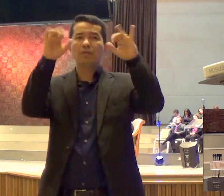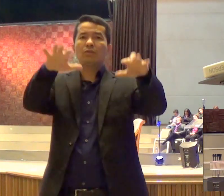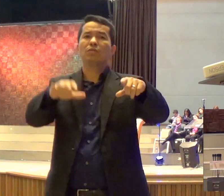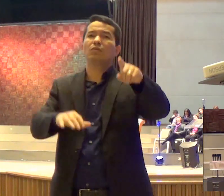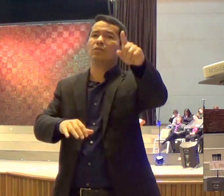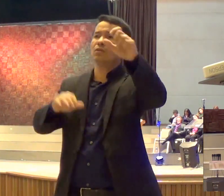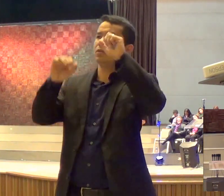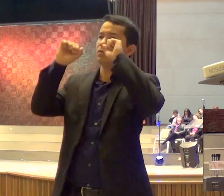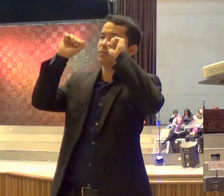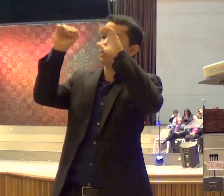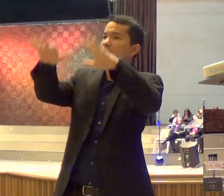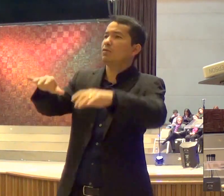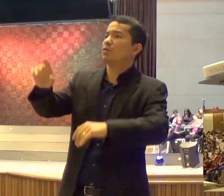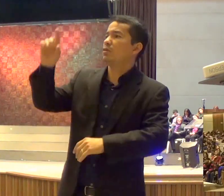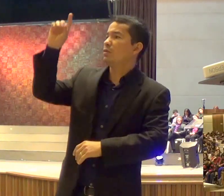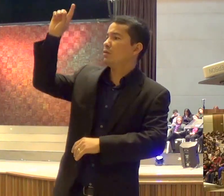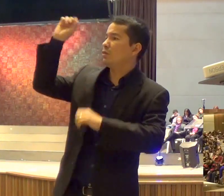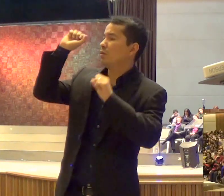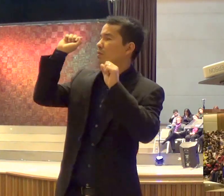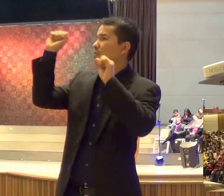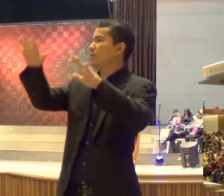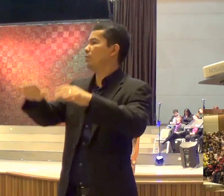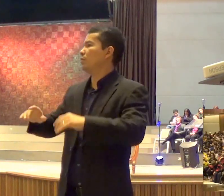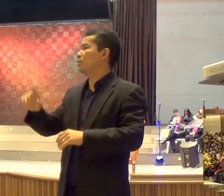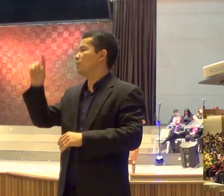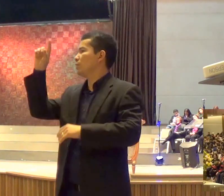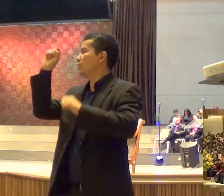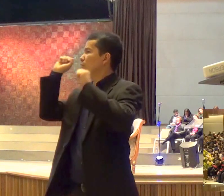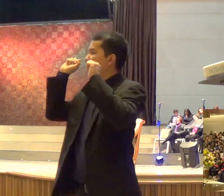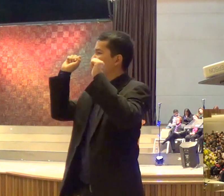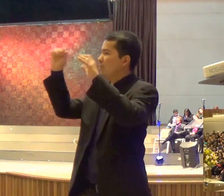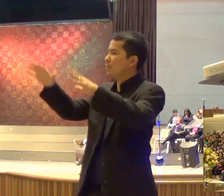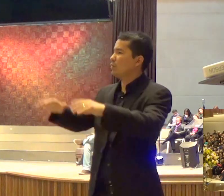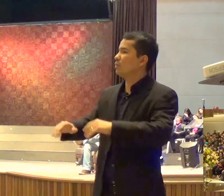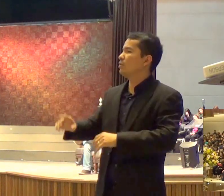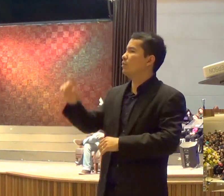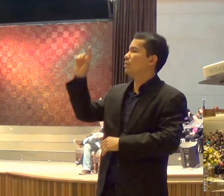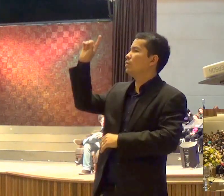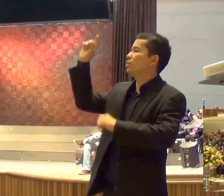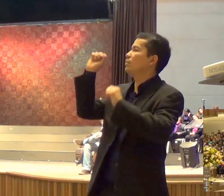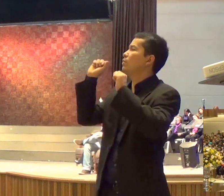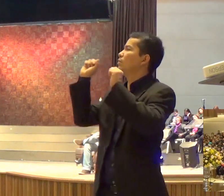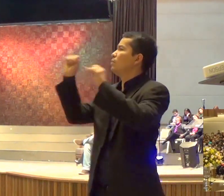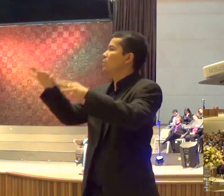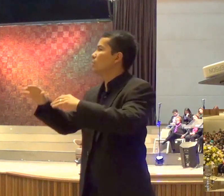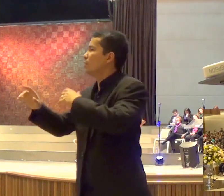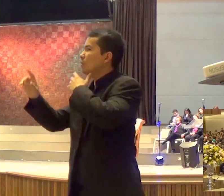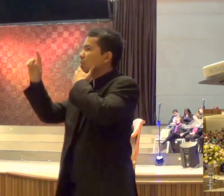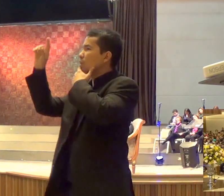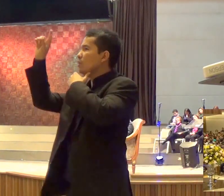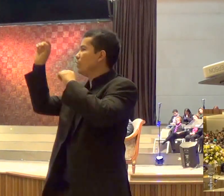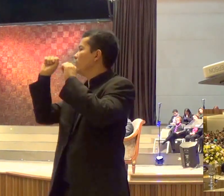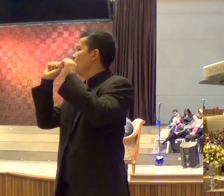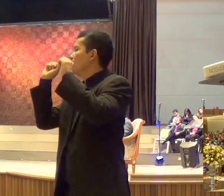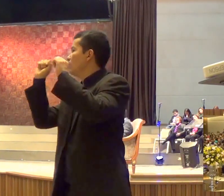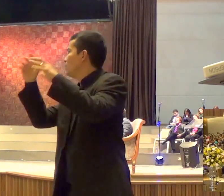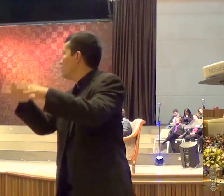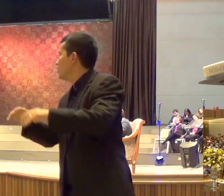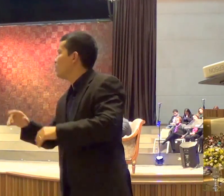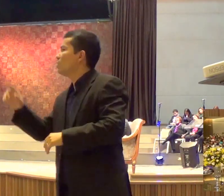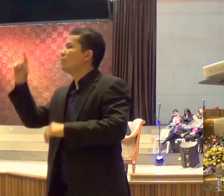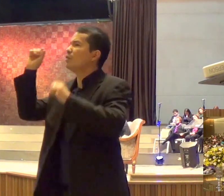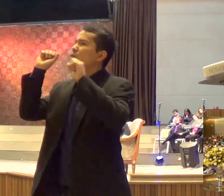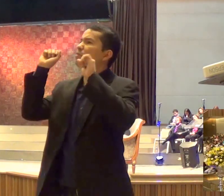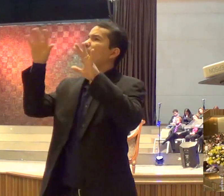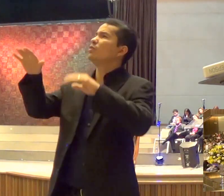Deus abençoe Deus abençoe Deus abençoe você Deus te abençoe Deus abençoe que a minha direita Deus